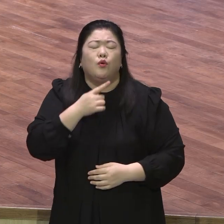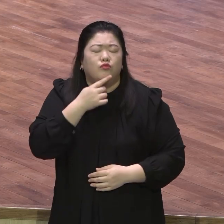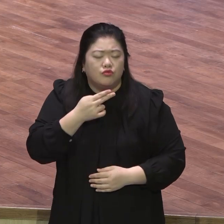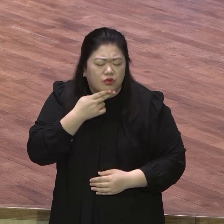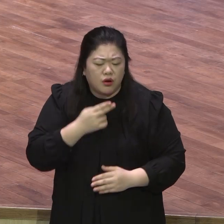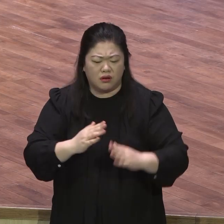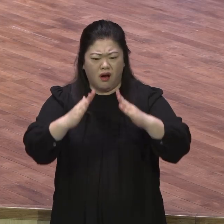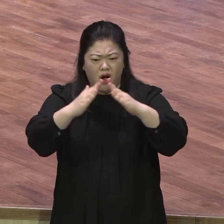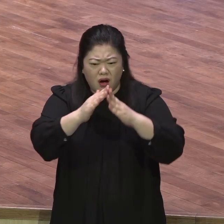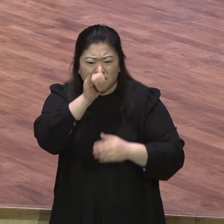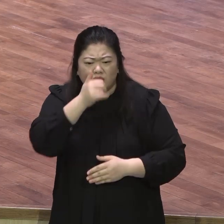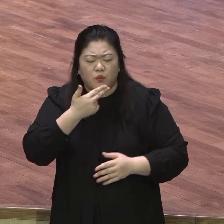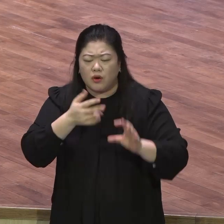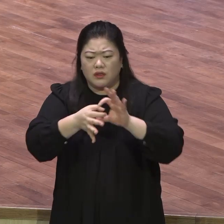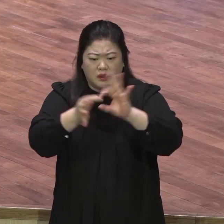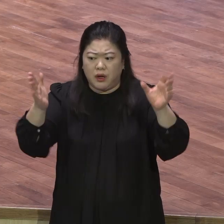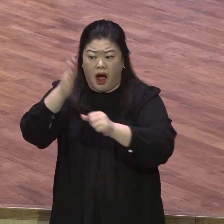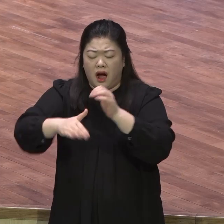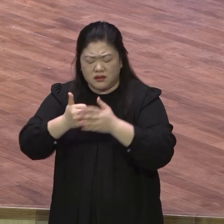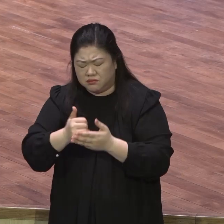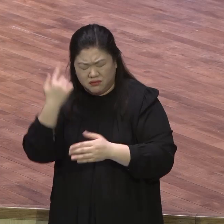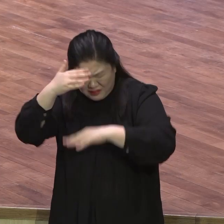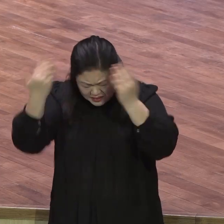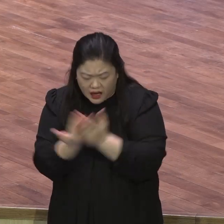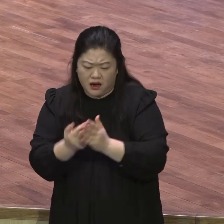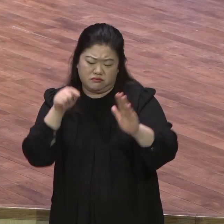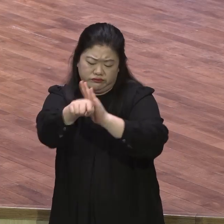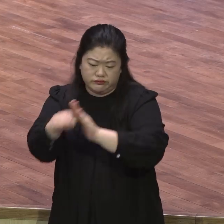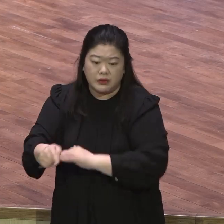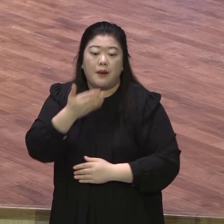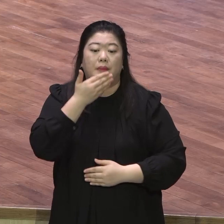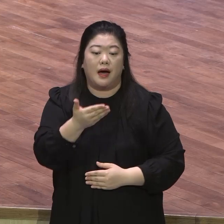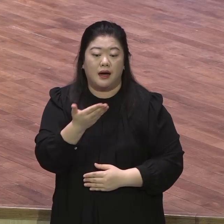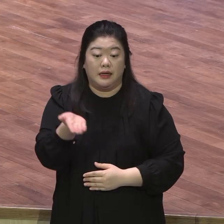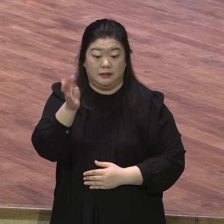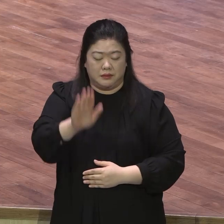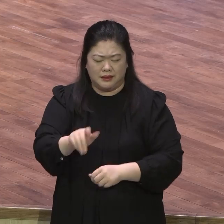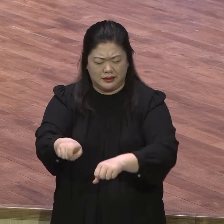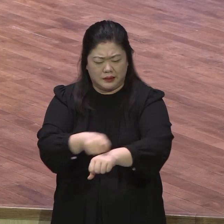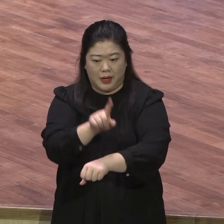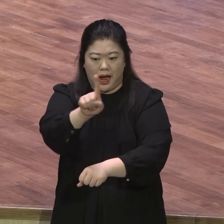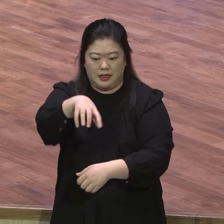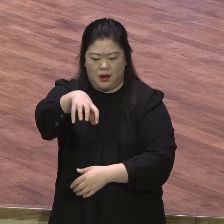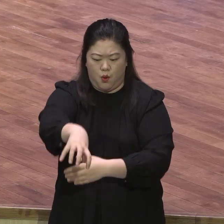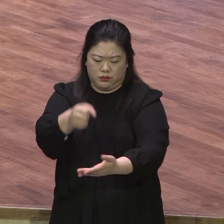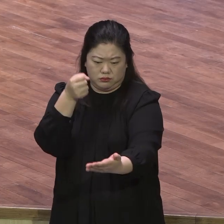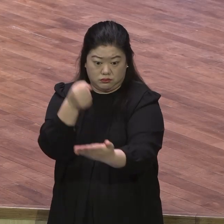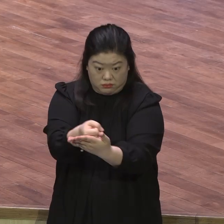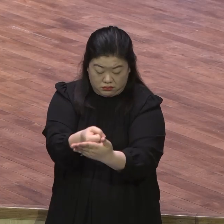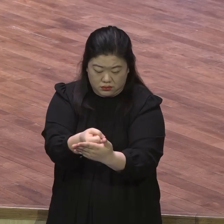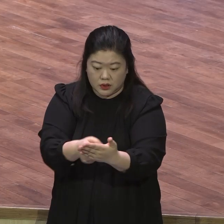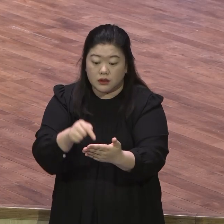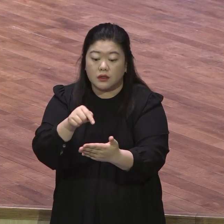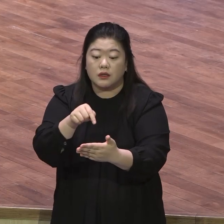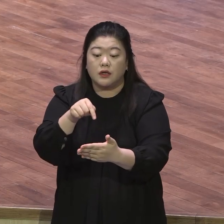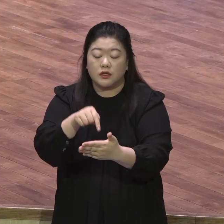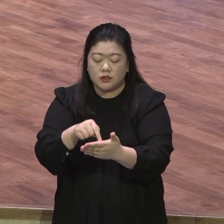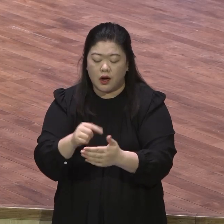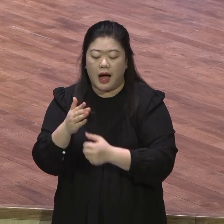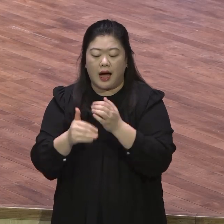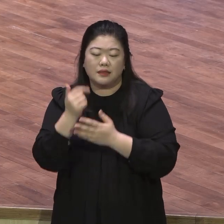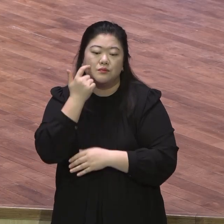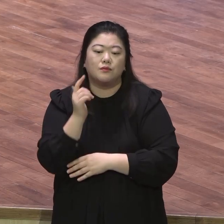부재하세요. 안 계시는 곳이 없습니다. 없지만은 한 장소를 택하셔서 거기서 하나님의